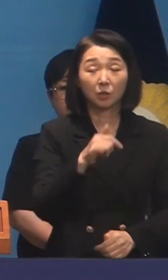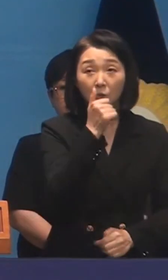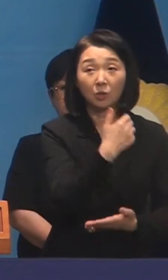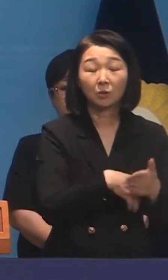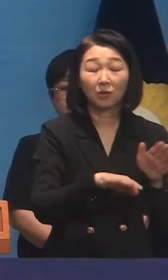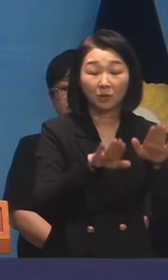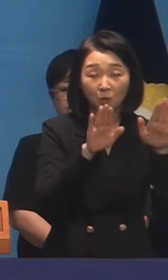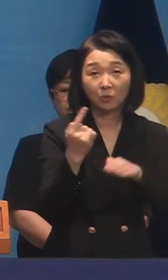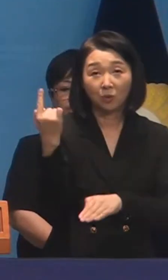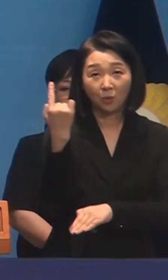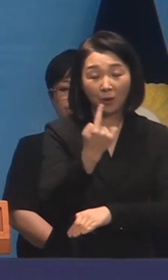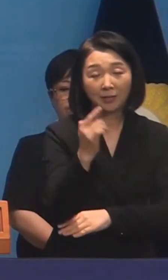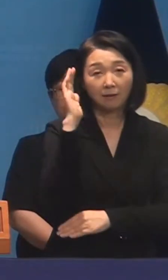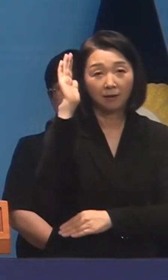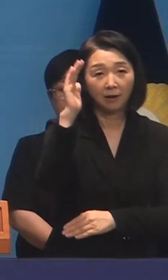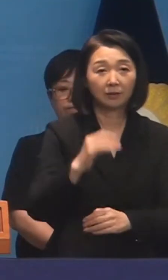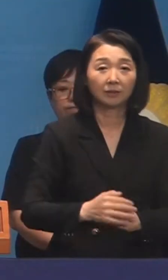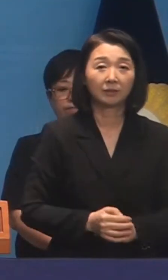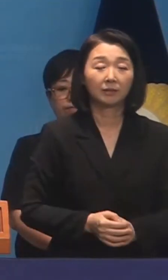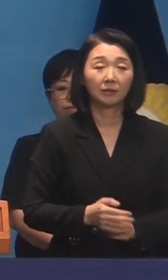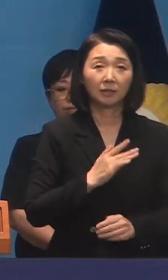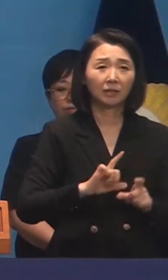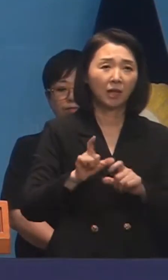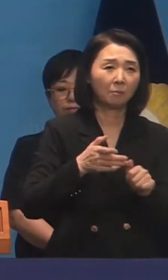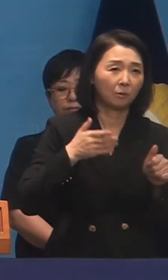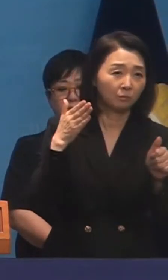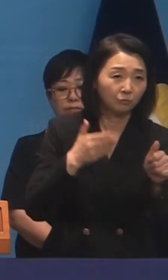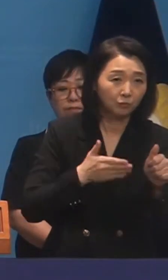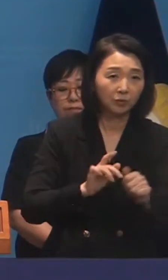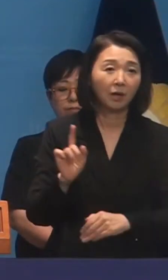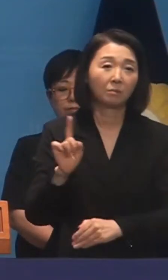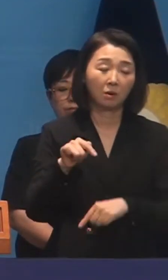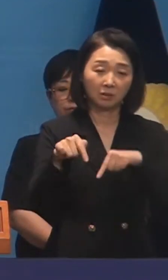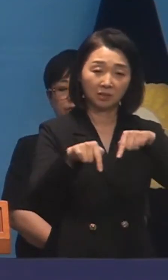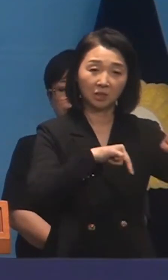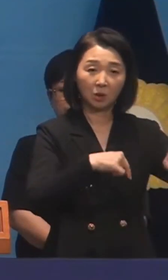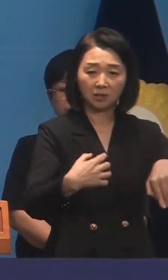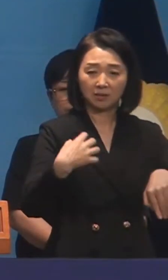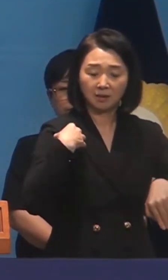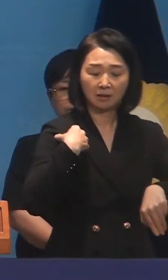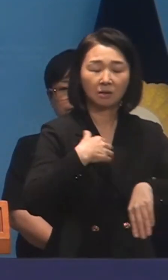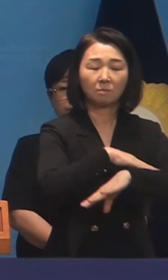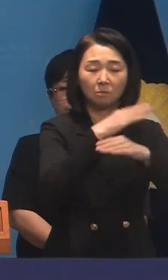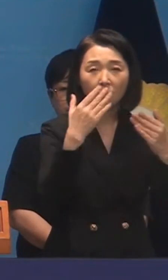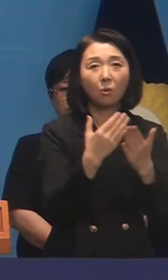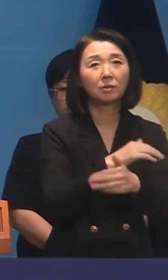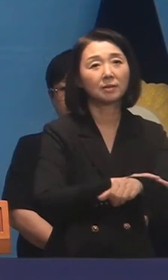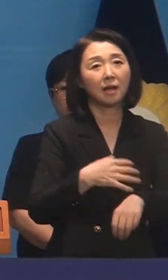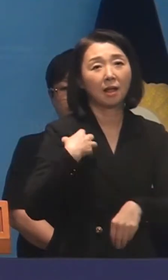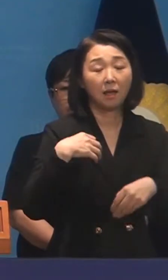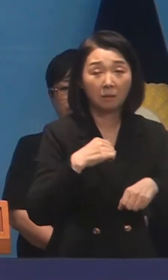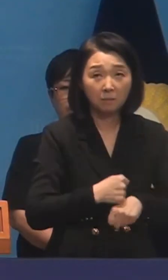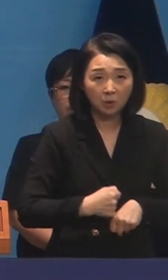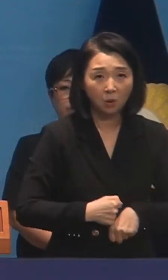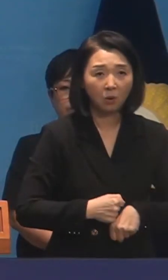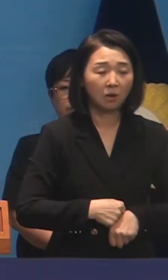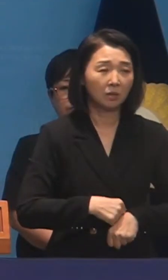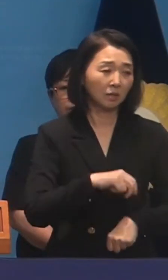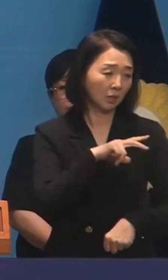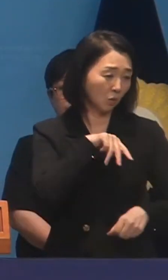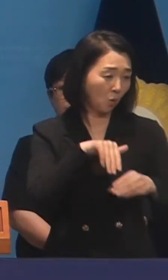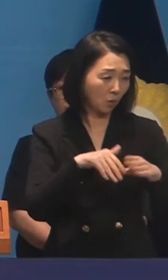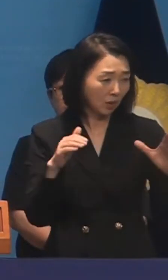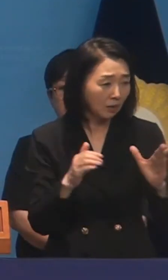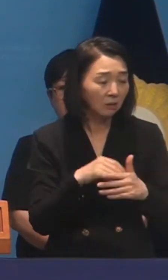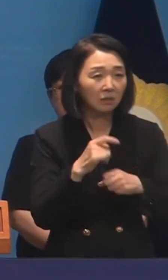위해서 이 자리에 섰습니다. 저도 한 번 더 요청을 드리면 정치에 책임을 다해야 되고, 이제 총선 끝난 지 1년